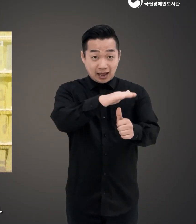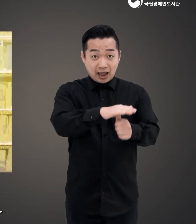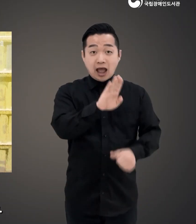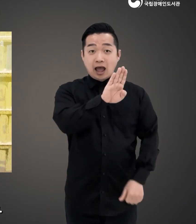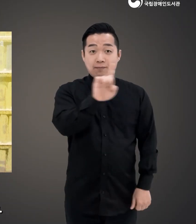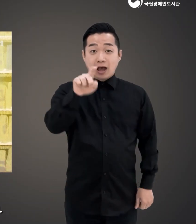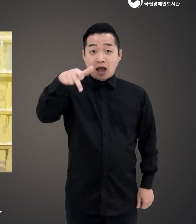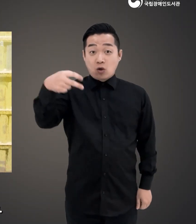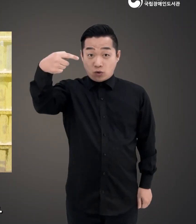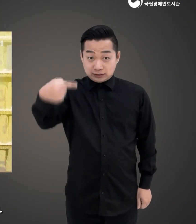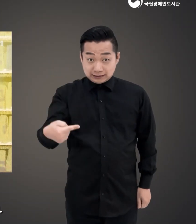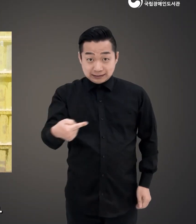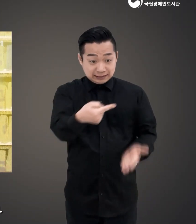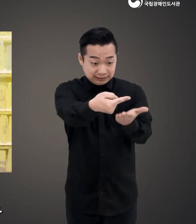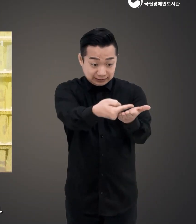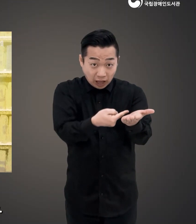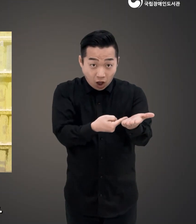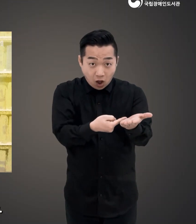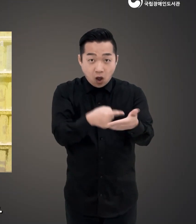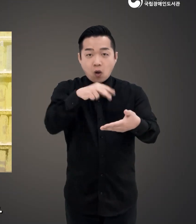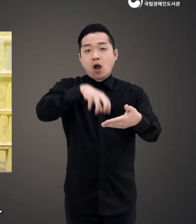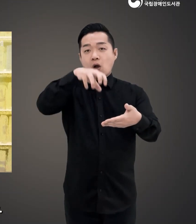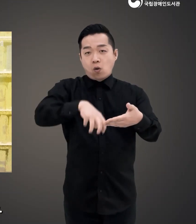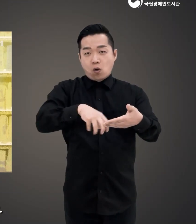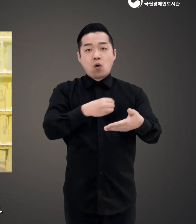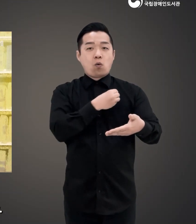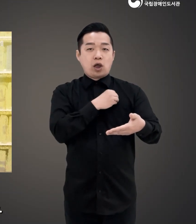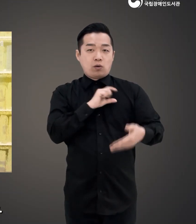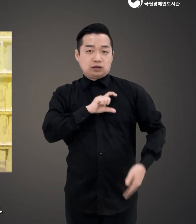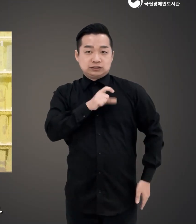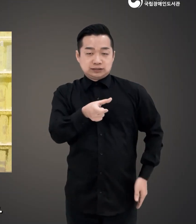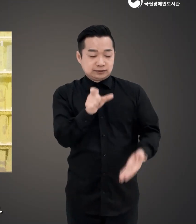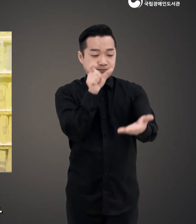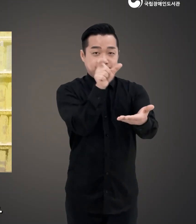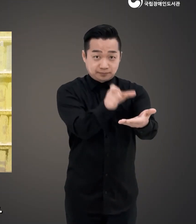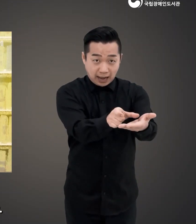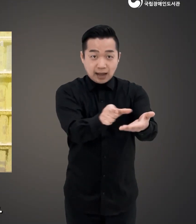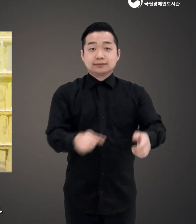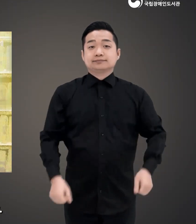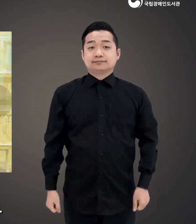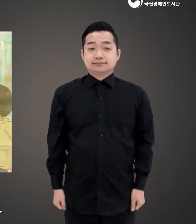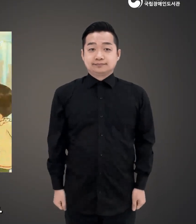아이가 바코드 스캐너에 도서관 회원증을 갖다 댔다.